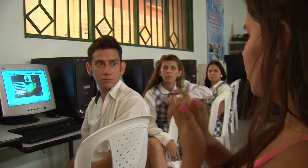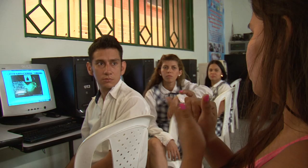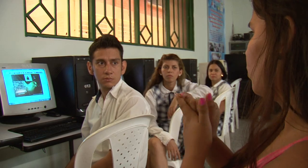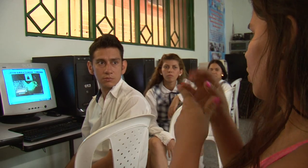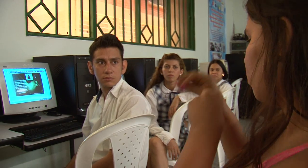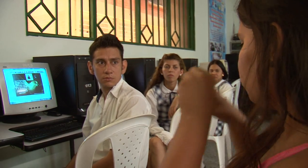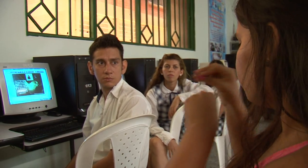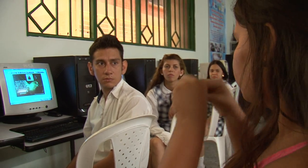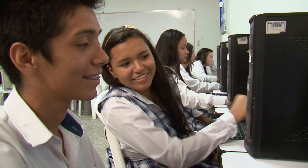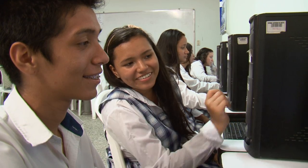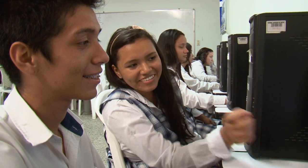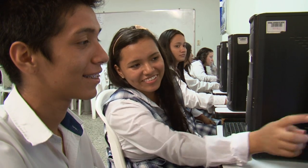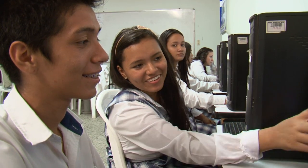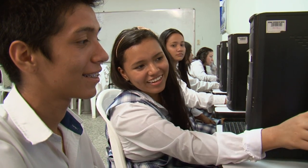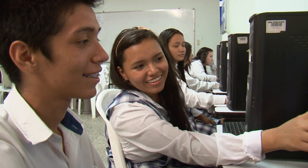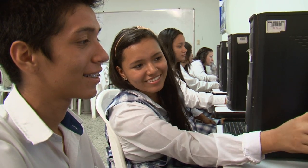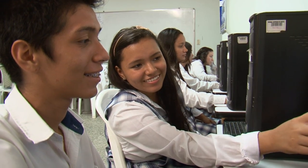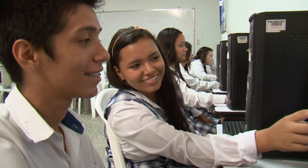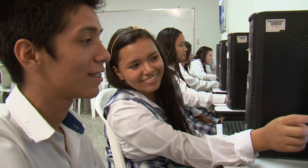con la comunidad sorda, ya son más amigos.